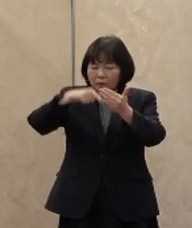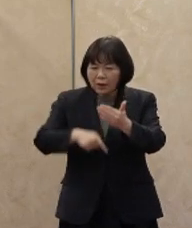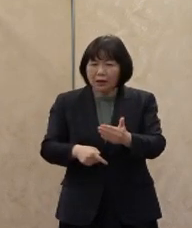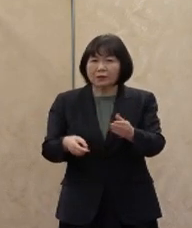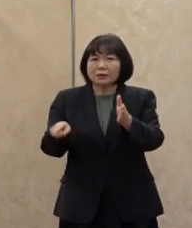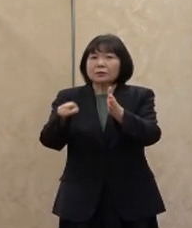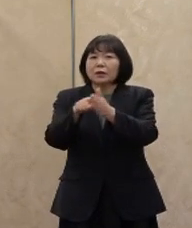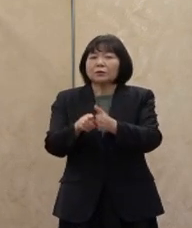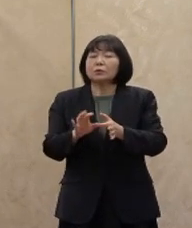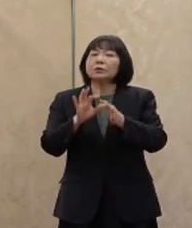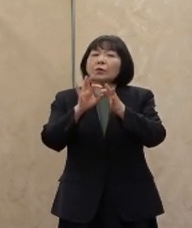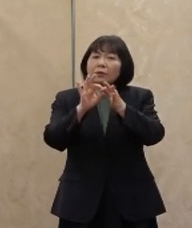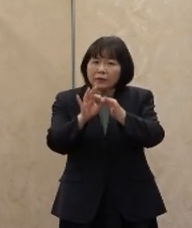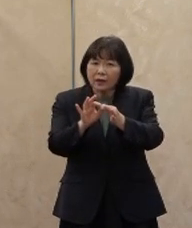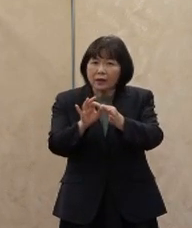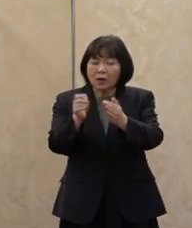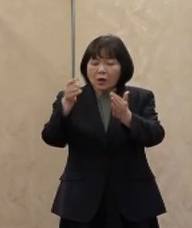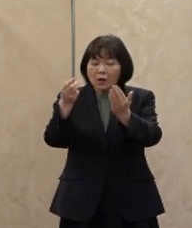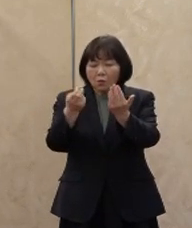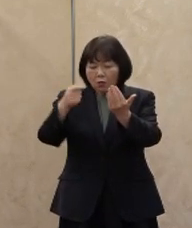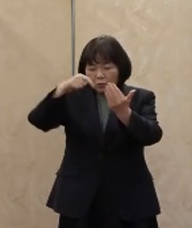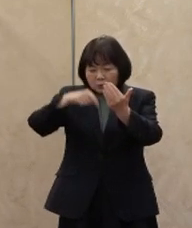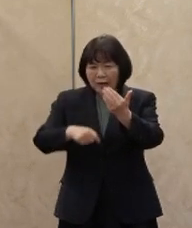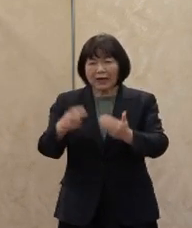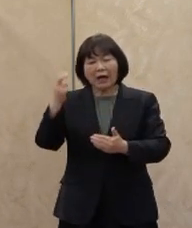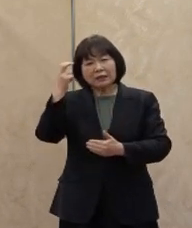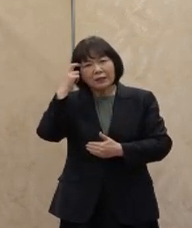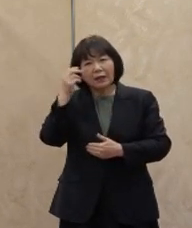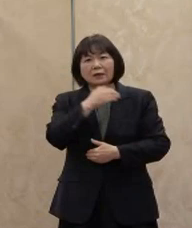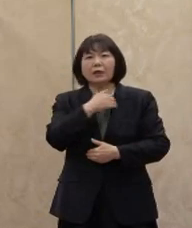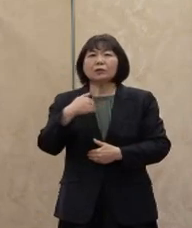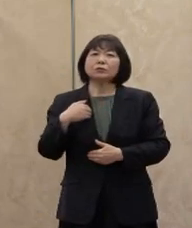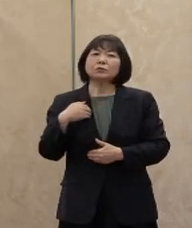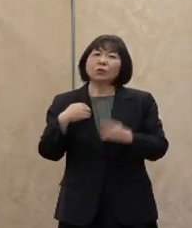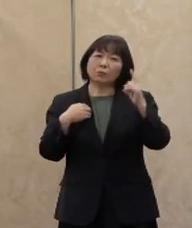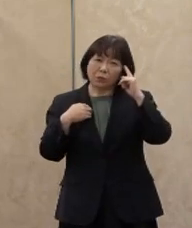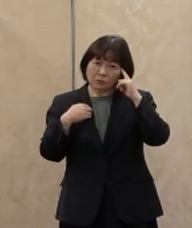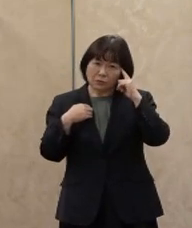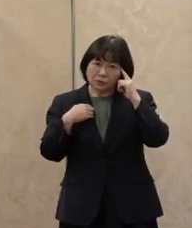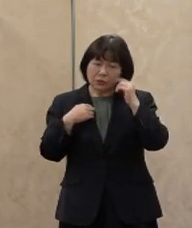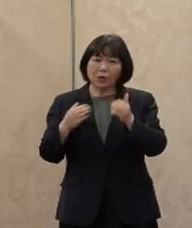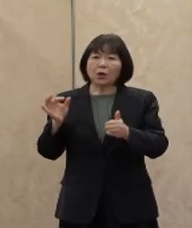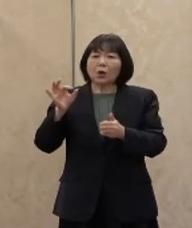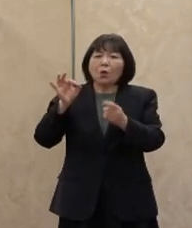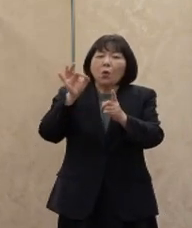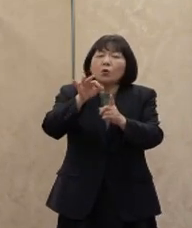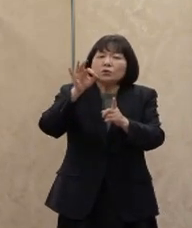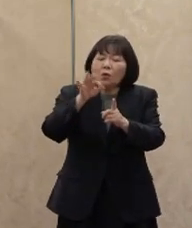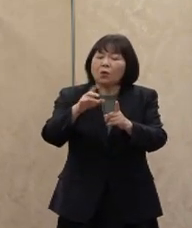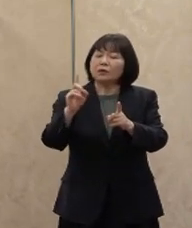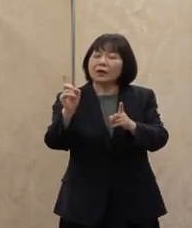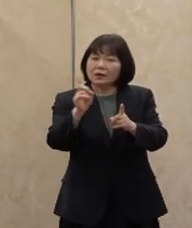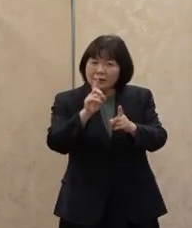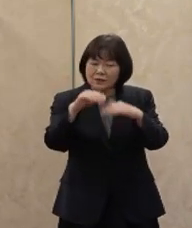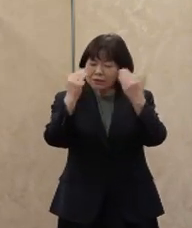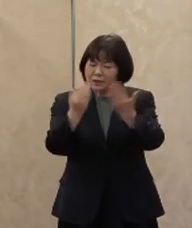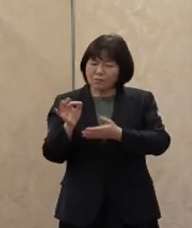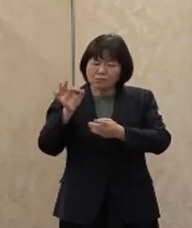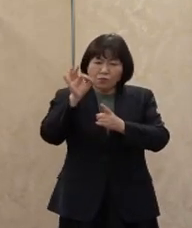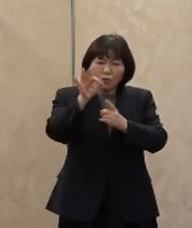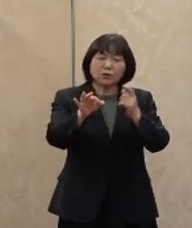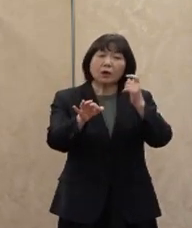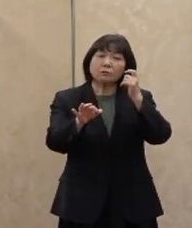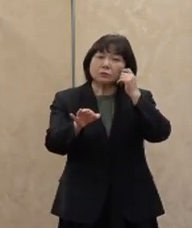に、まあ、あの理念というのが出てきます。じゃあ保証って何なの、でも全部は無理だよねって考えたときに、あ